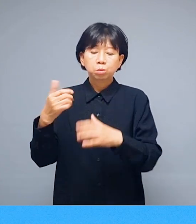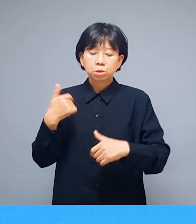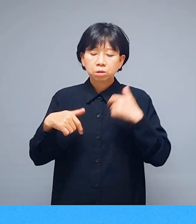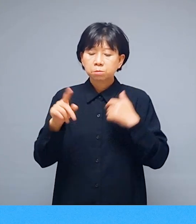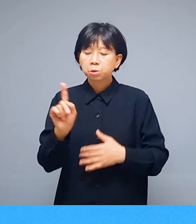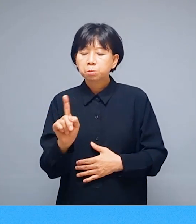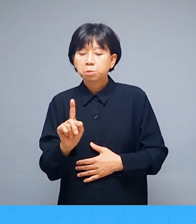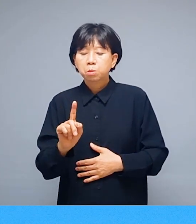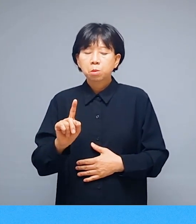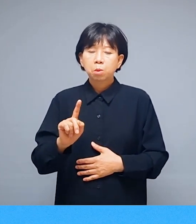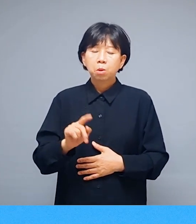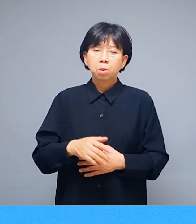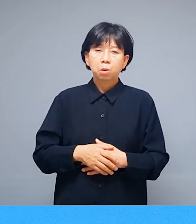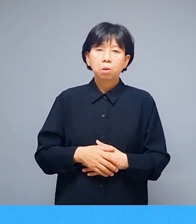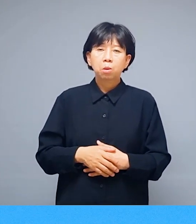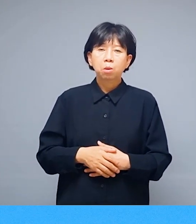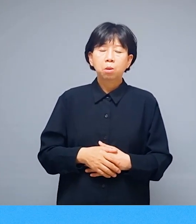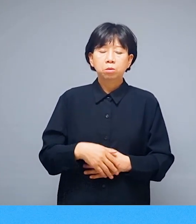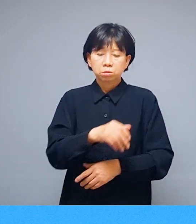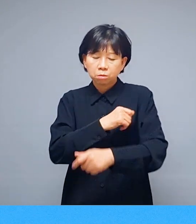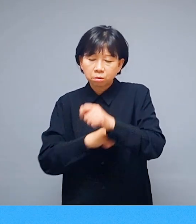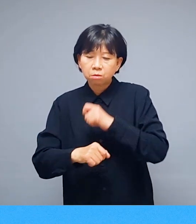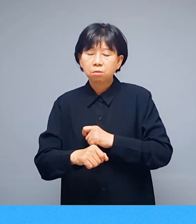기쁨과 어려움을 향해 짊어지는